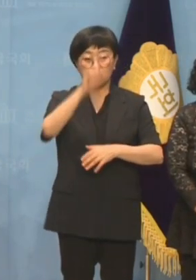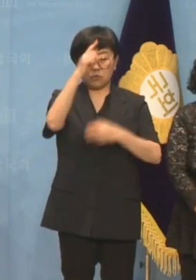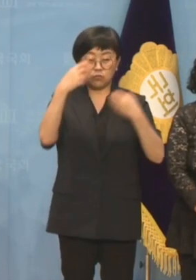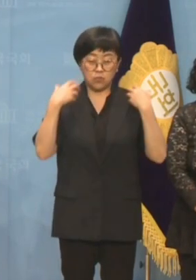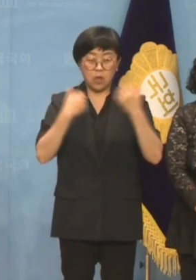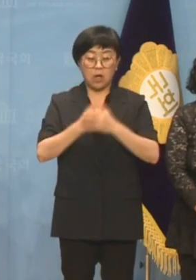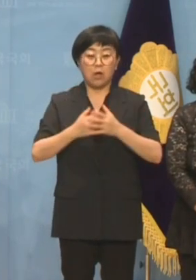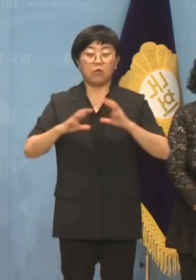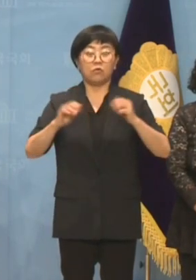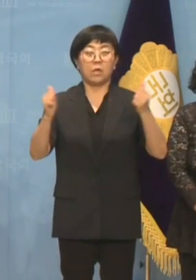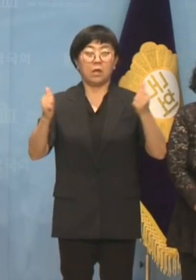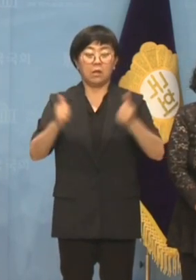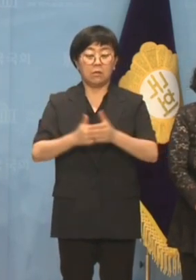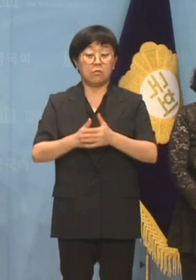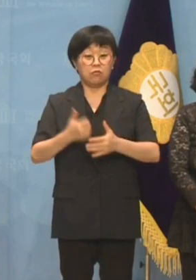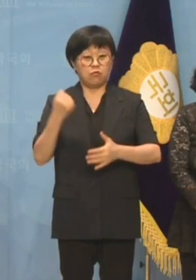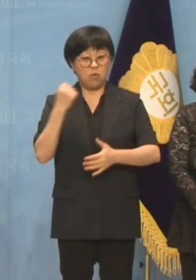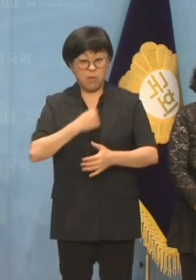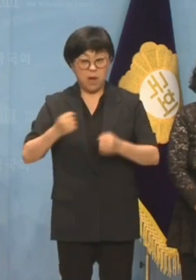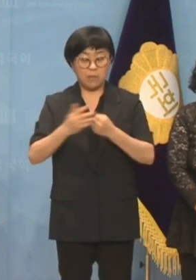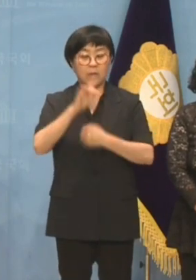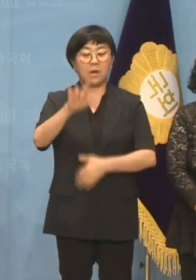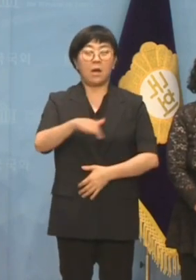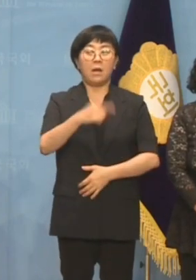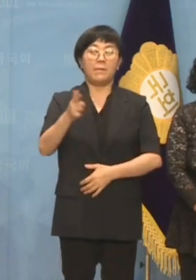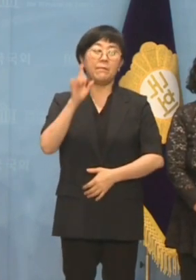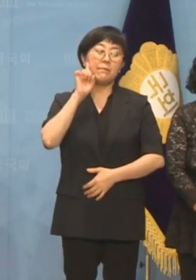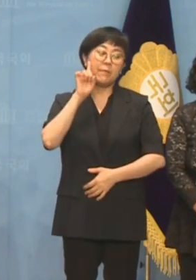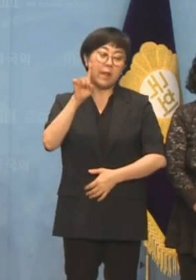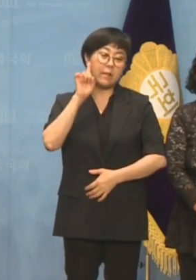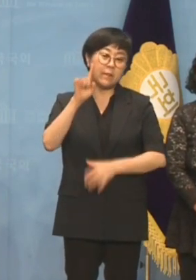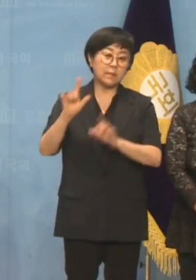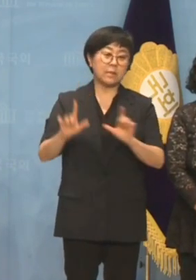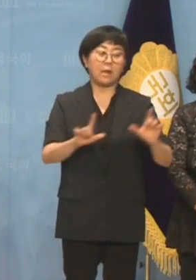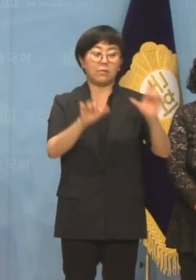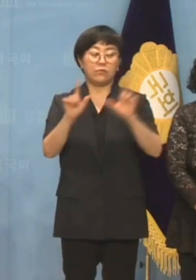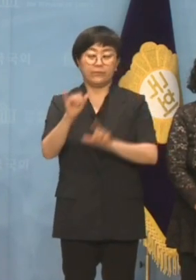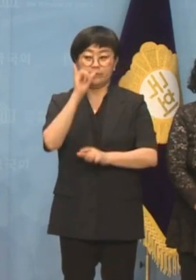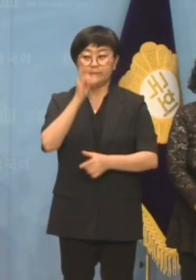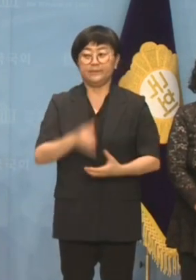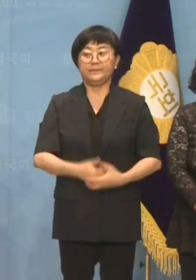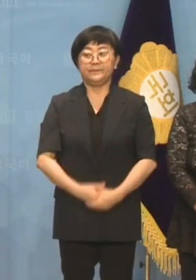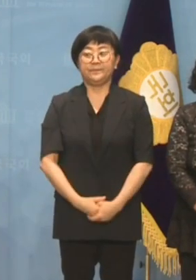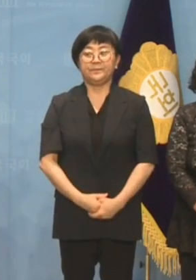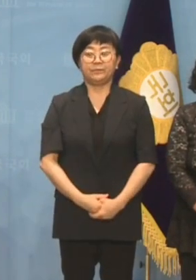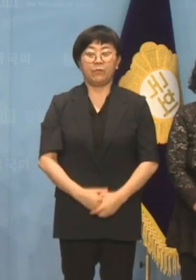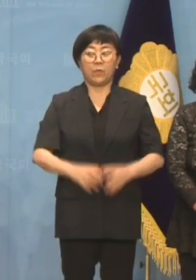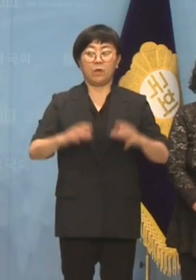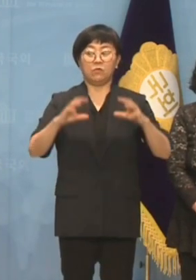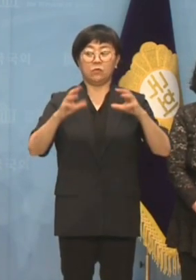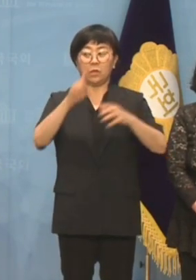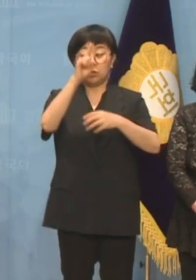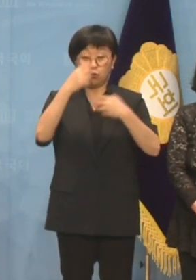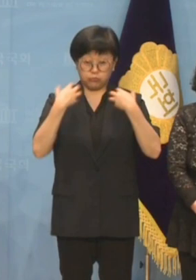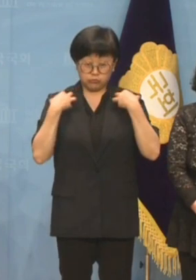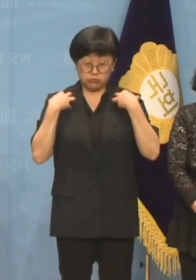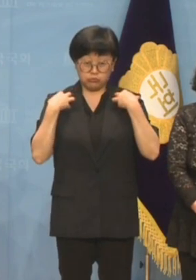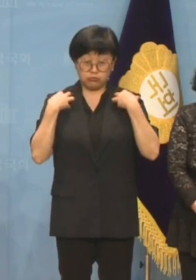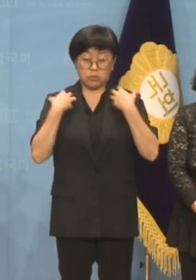원망하며 속절없는 하루하루를 보내고 있는 실정이다. 국회와